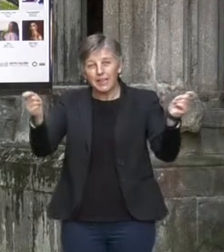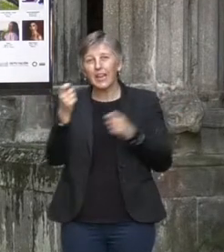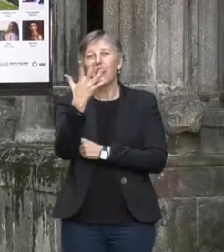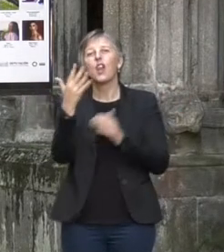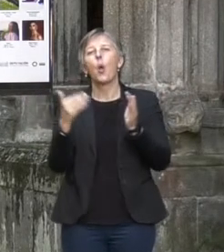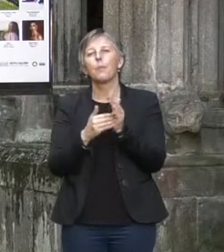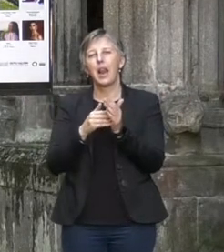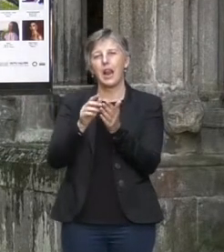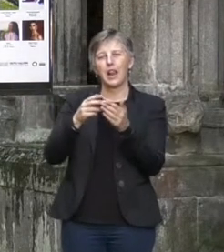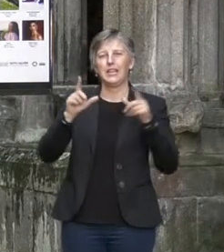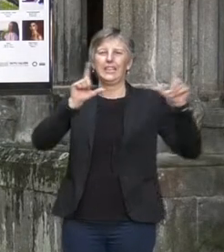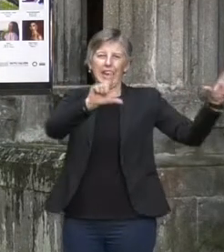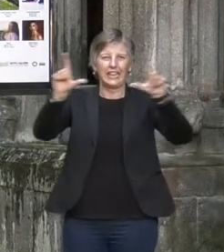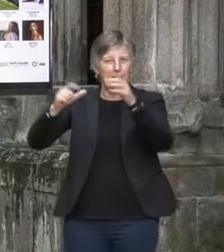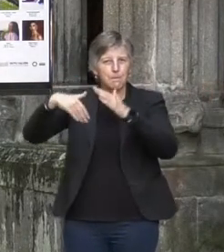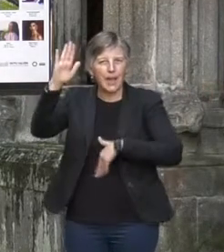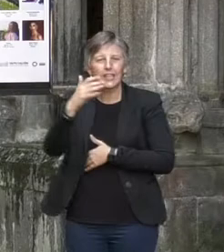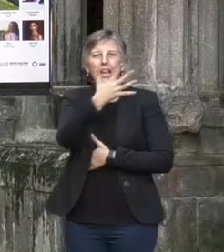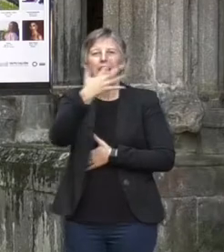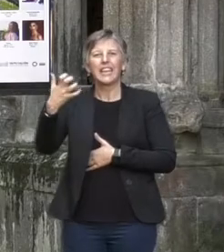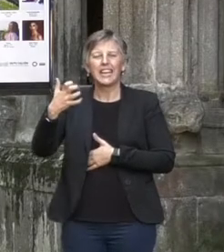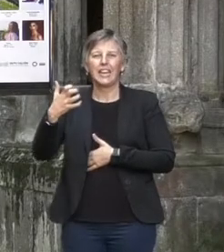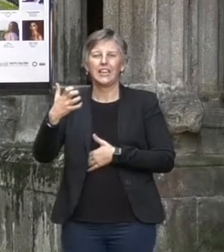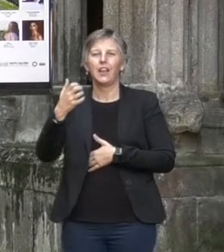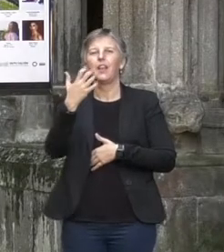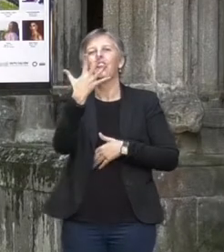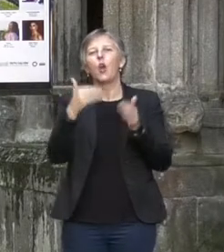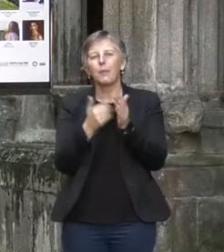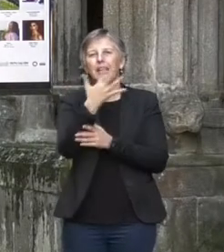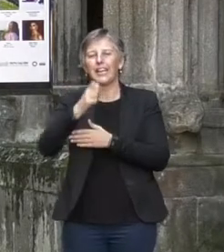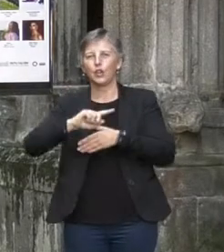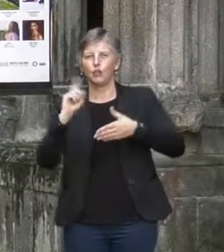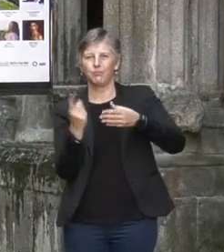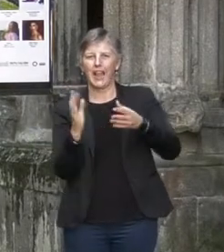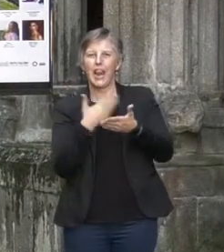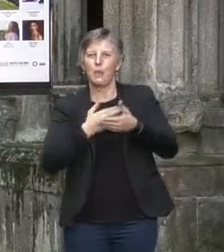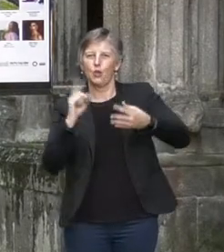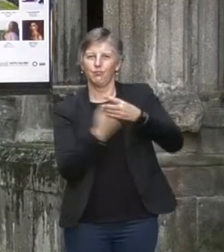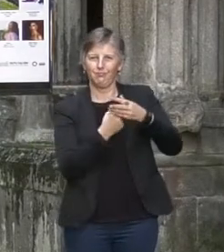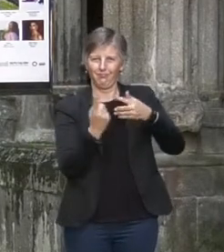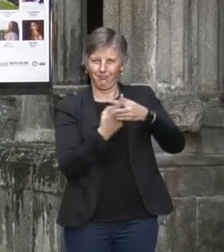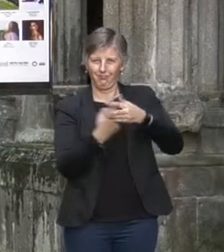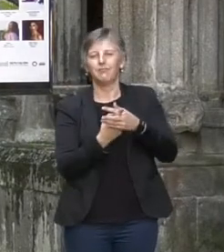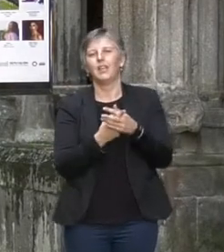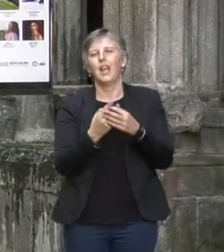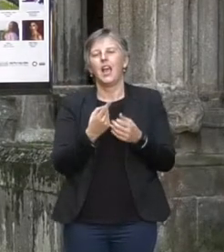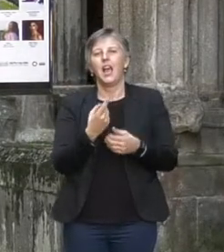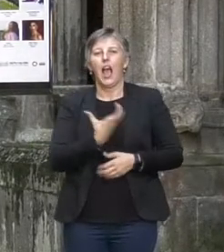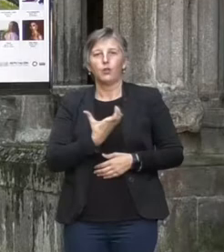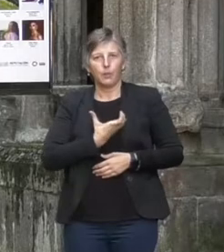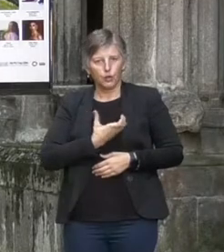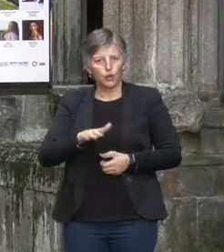5.000 cartéis e 5.500 marcapáxinas nos 25 concellos da provincia de Pontevedra que